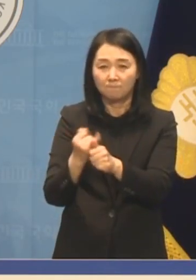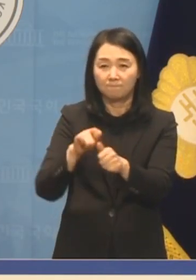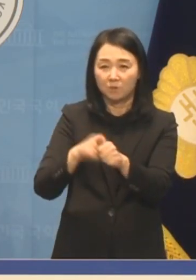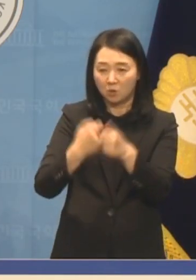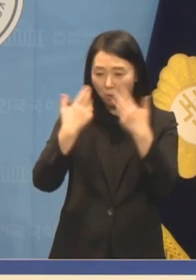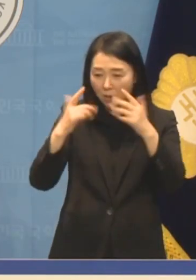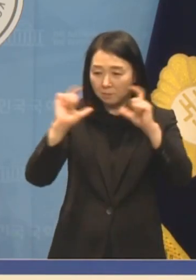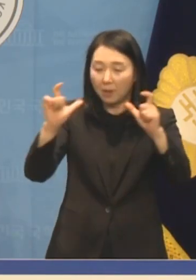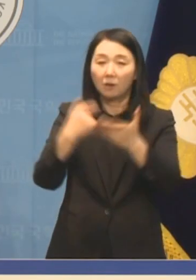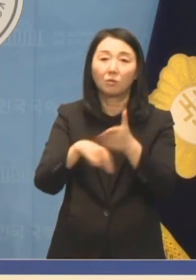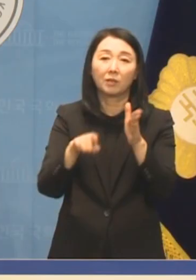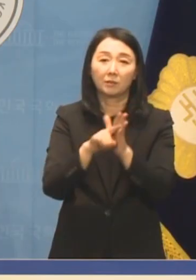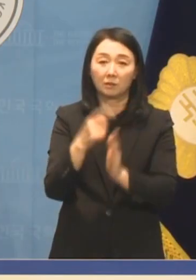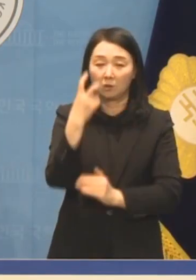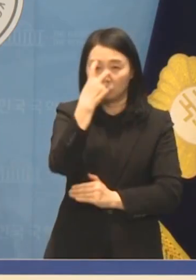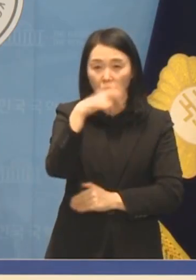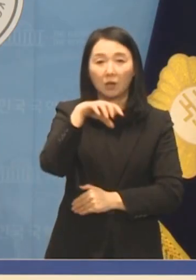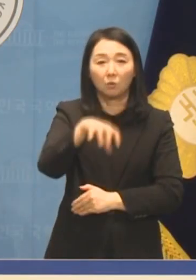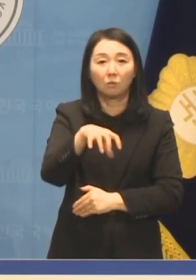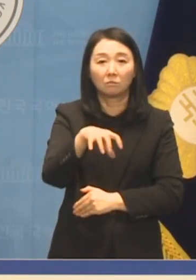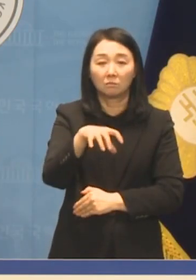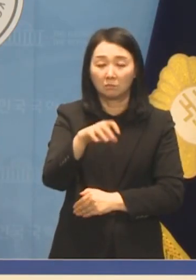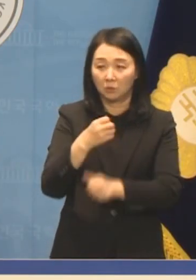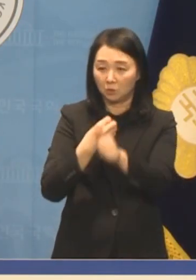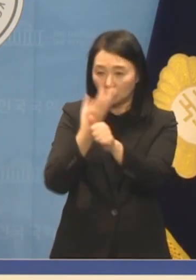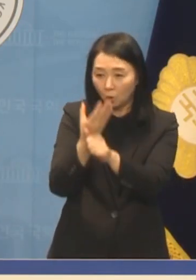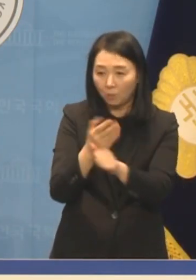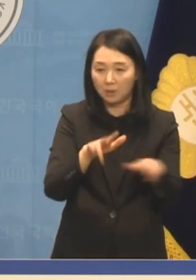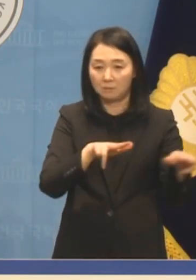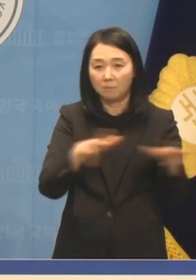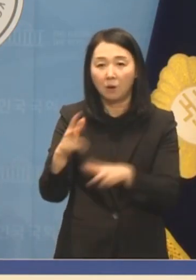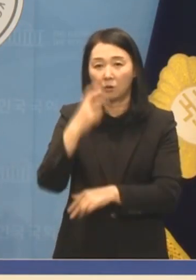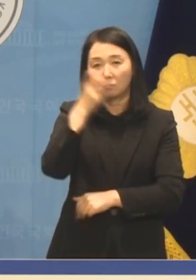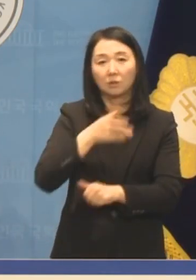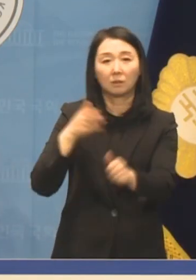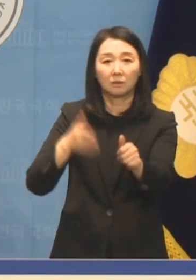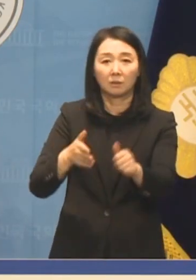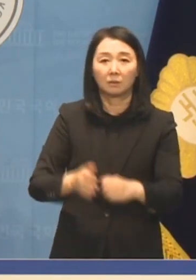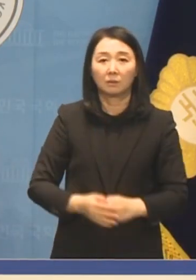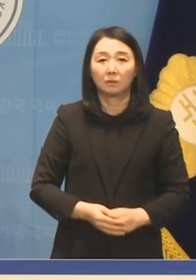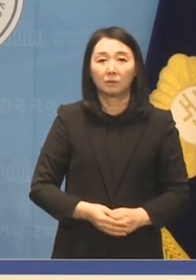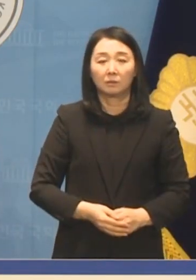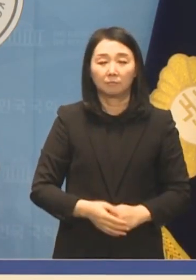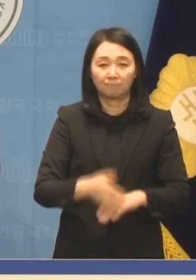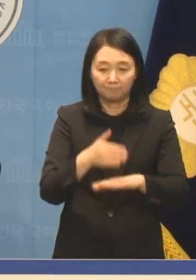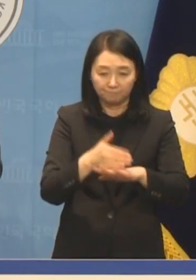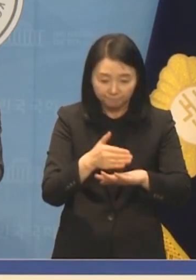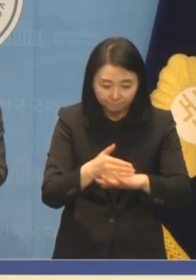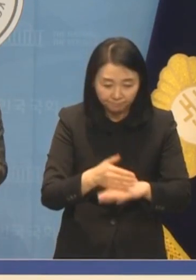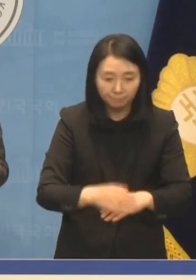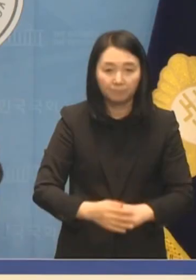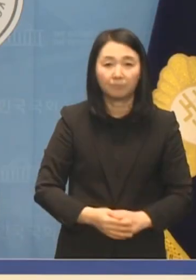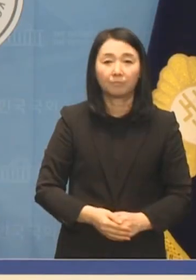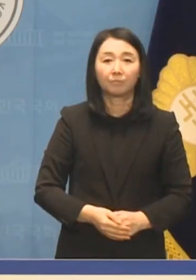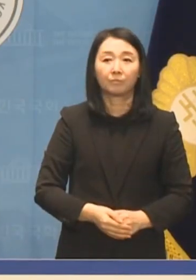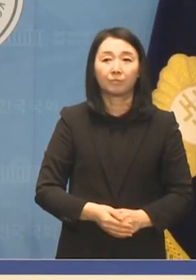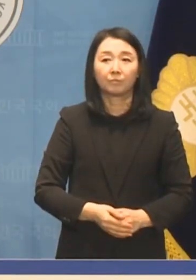있도록 수사기관은 고발 즉시 수사에 착수해 주기를 바랍니다. 감사합니다.